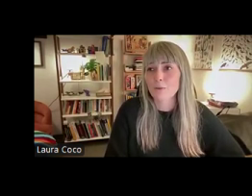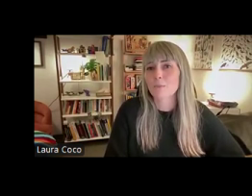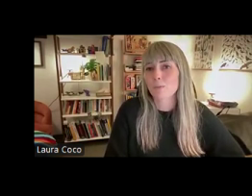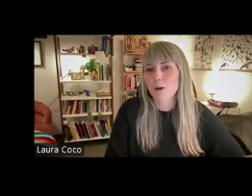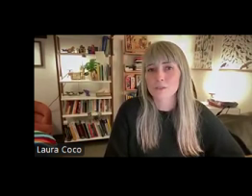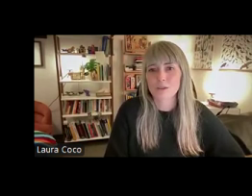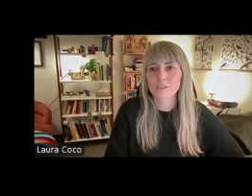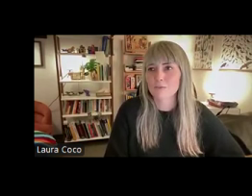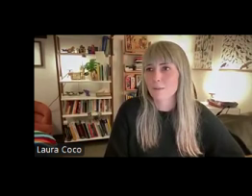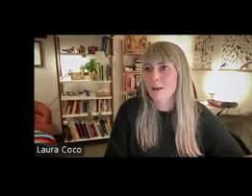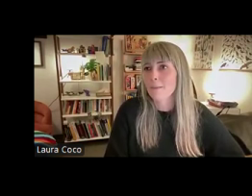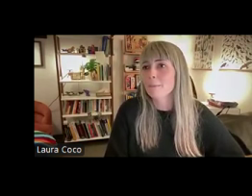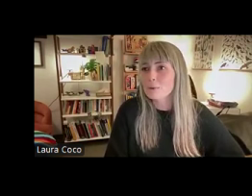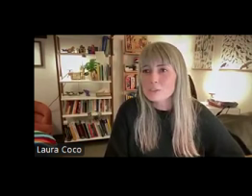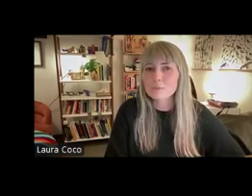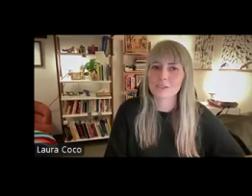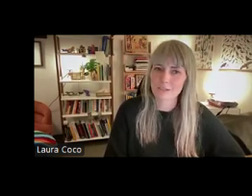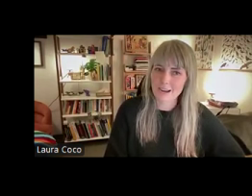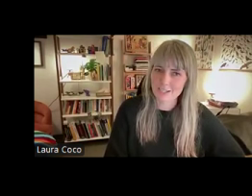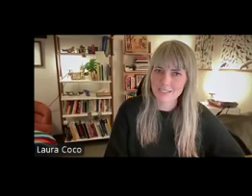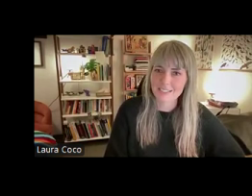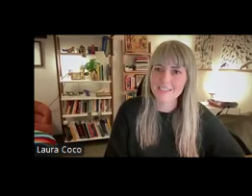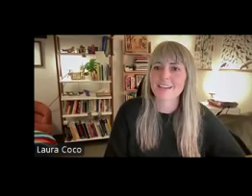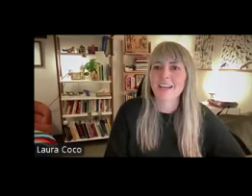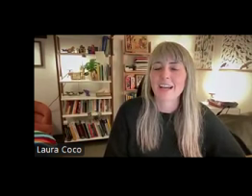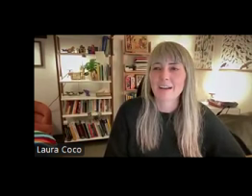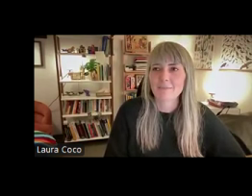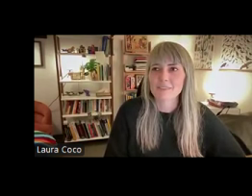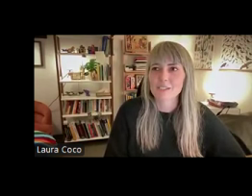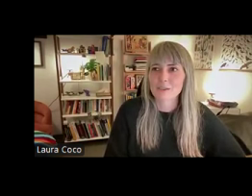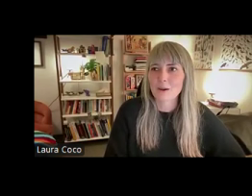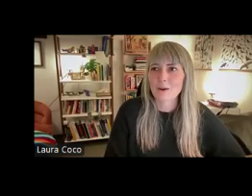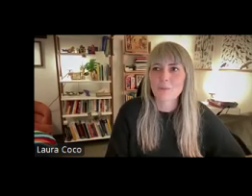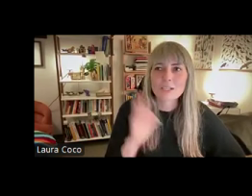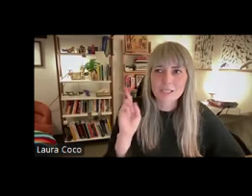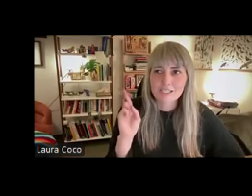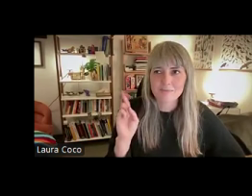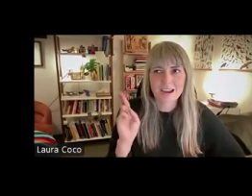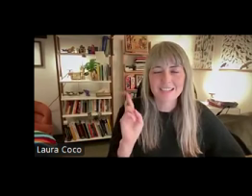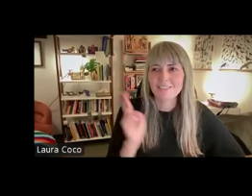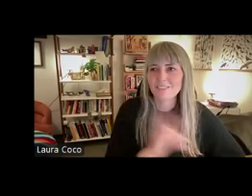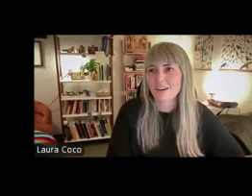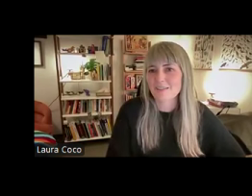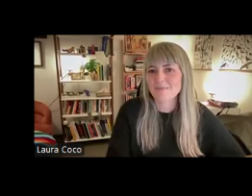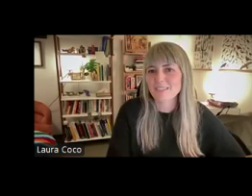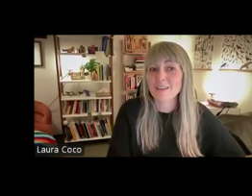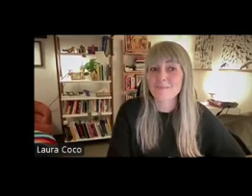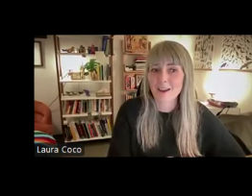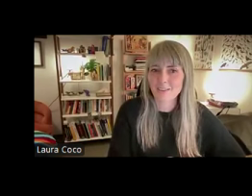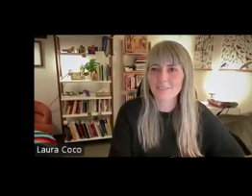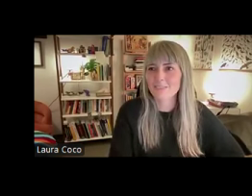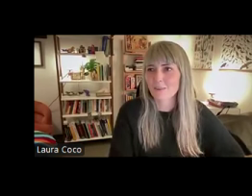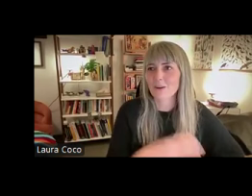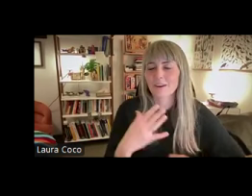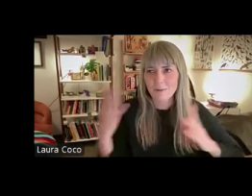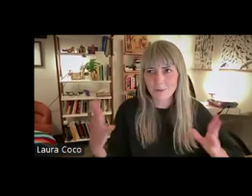uno de borrowed mobile del health Centro de units from Prevención de Arizona y multiple desde ese different entonces hemos agencies, tenido unidades still móviles on de the wish múltiples list of diferentes mine agencias. to get my